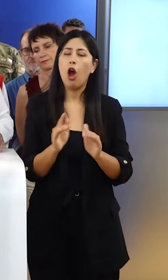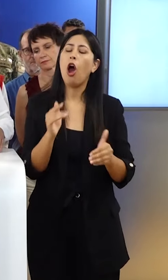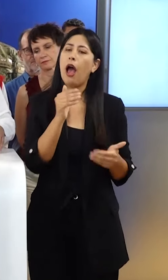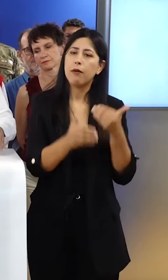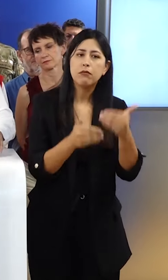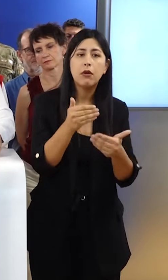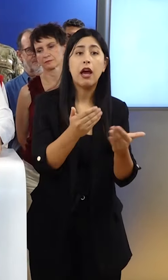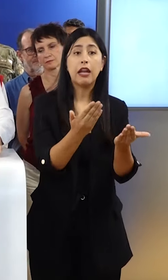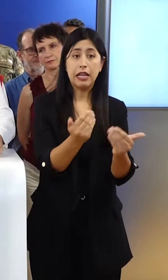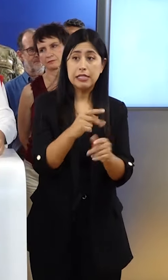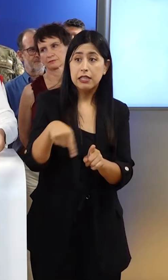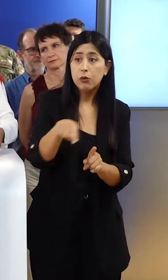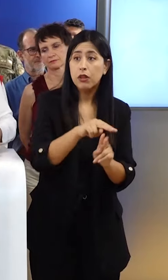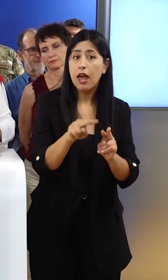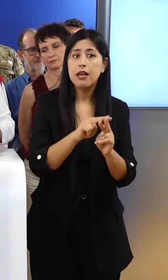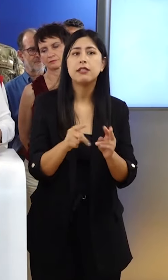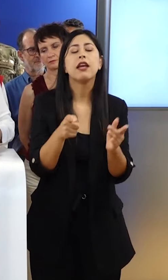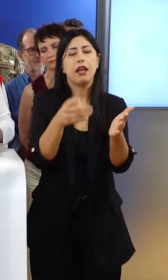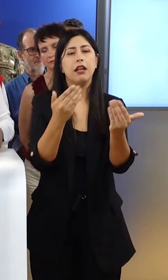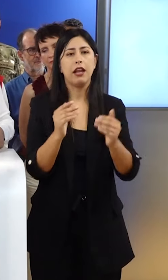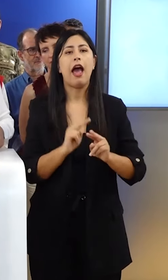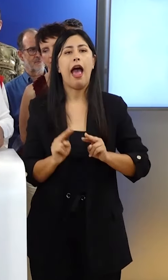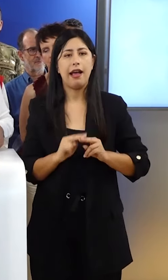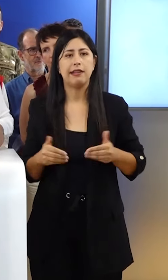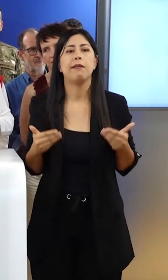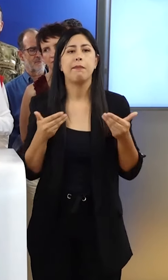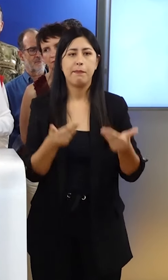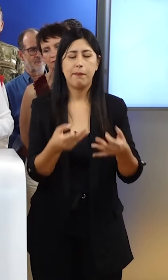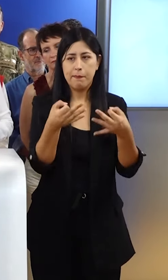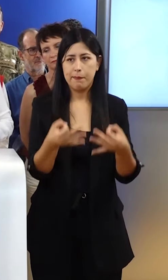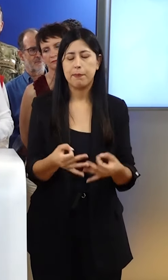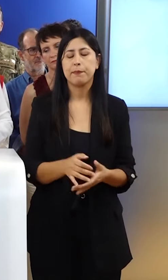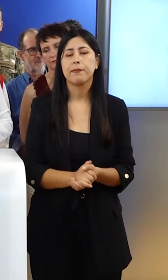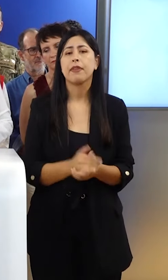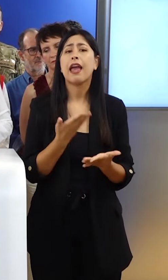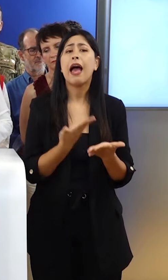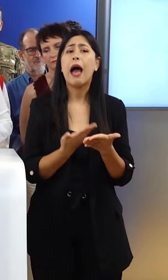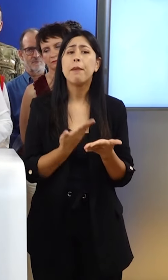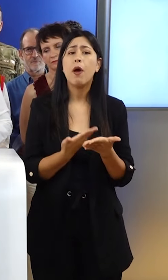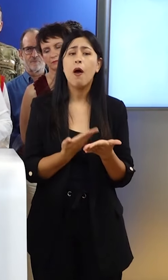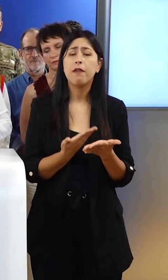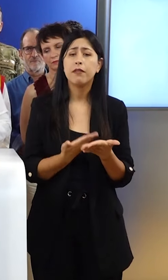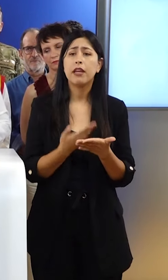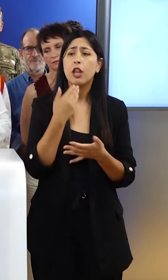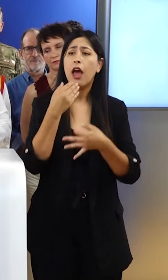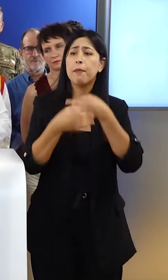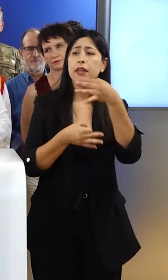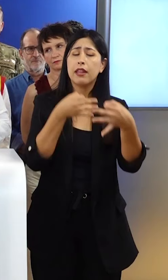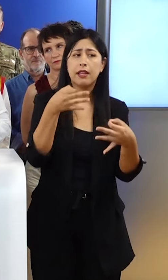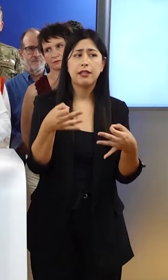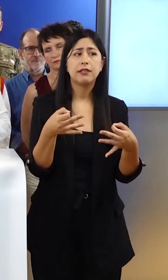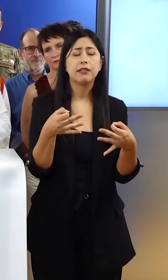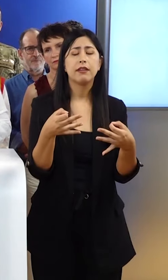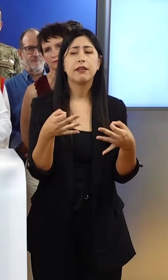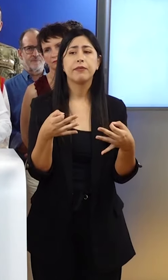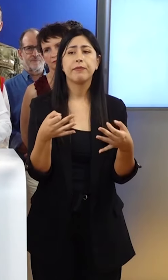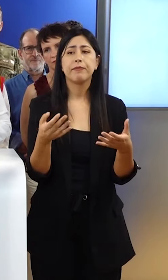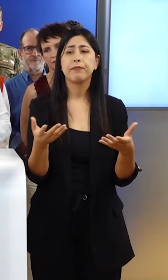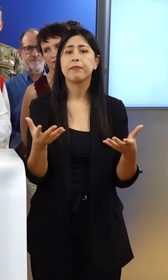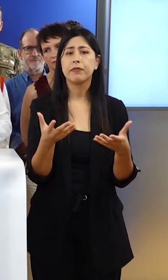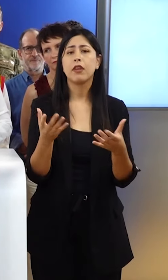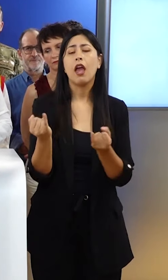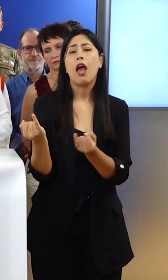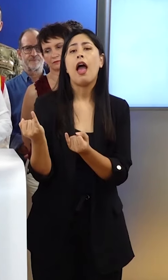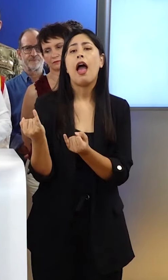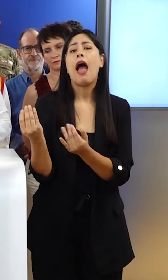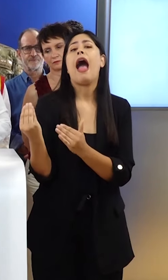eh realizar eh aprovecho mencionar que ya se han ya no hemos sido